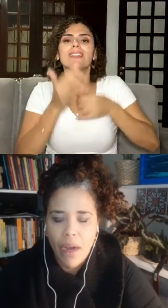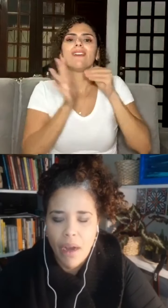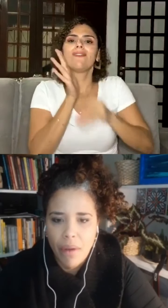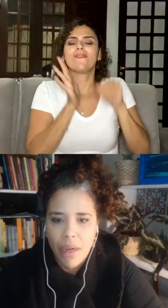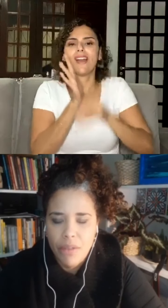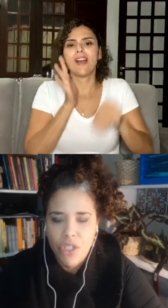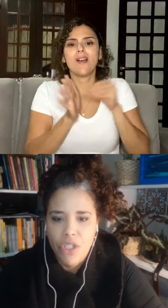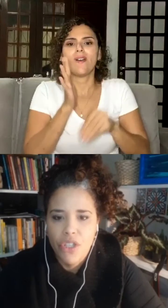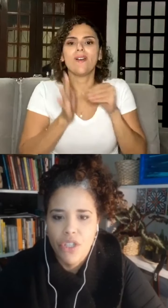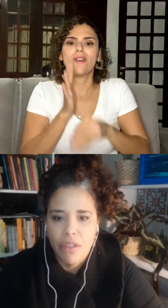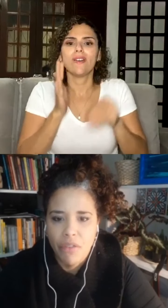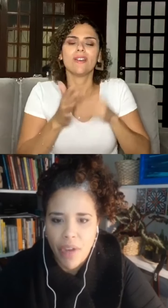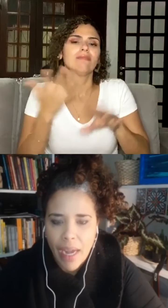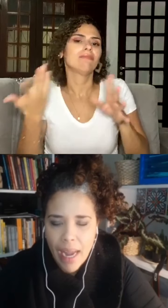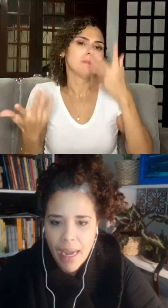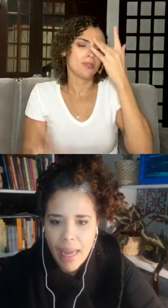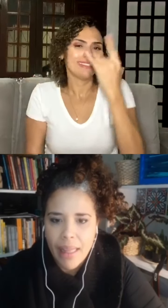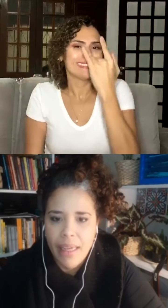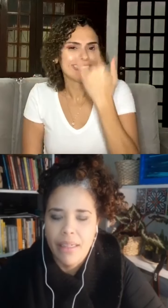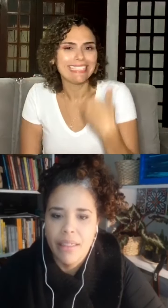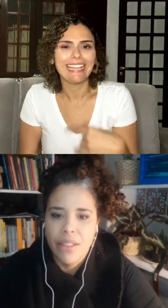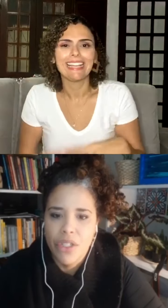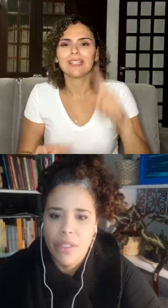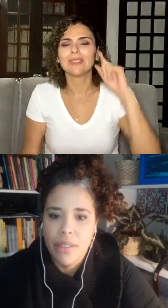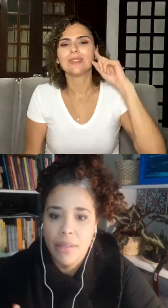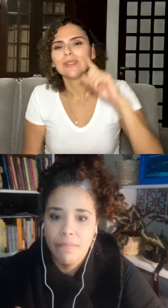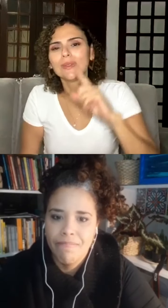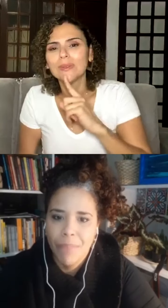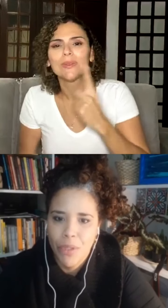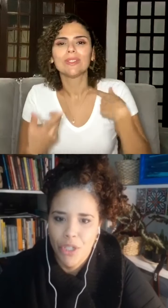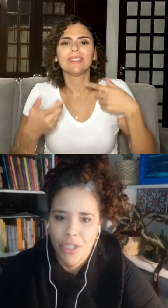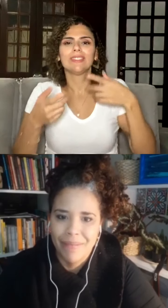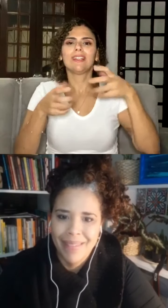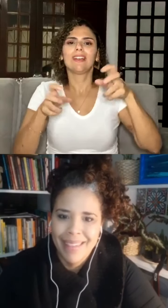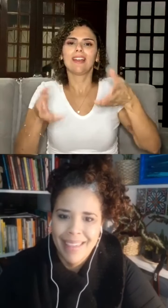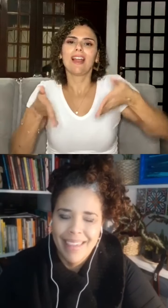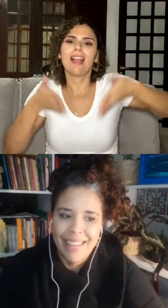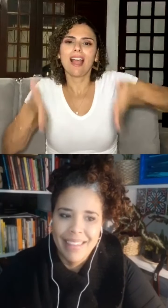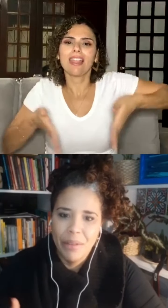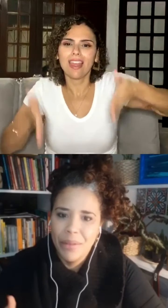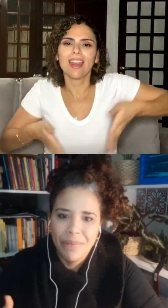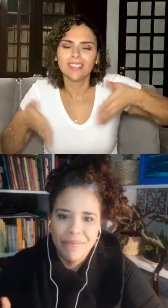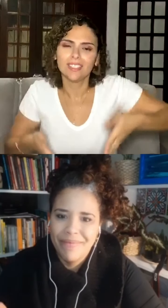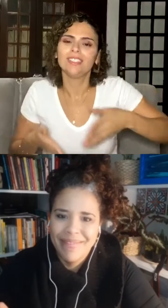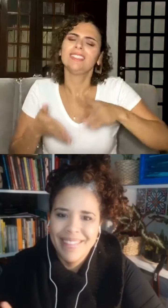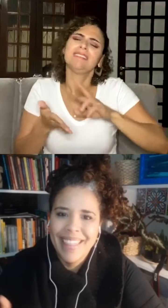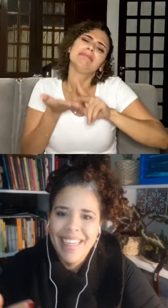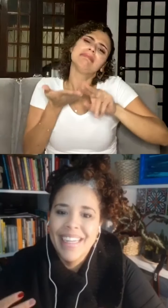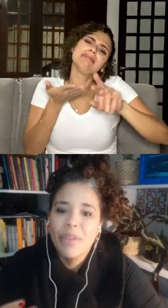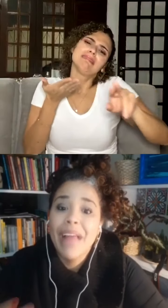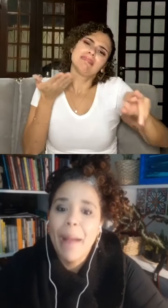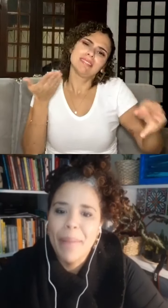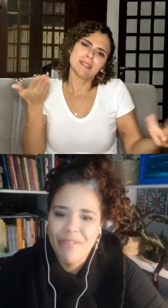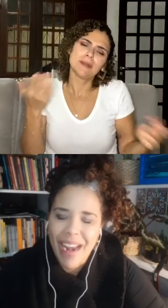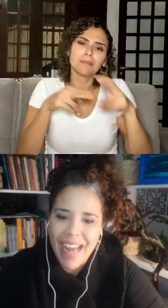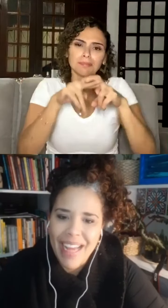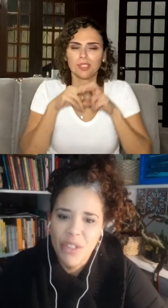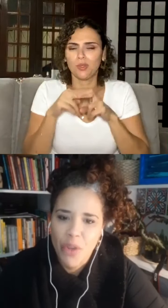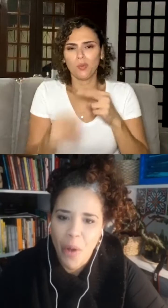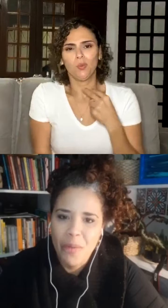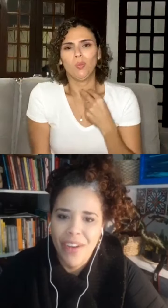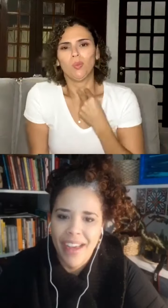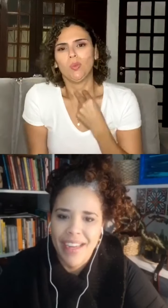Visual, auditiva, cadeirantes. Poxa, então não dá para falar